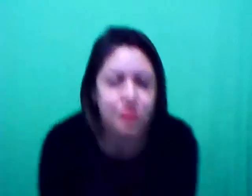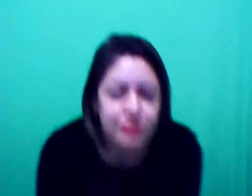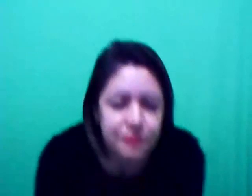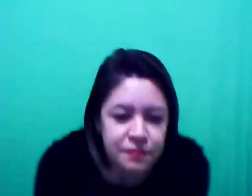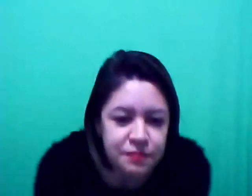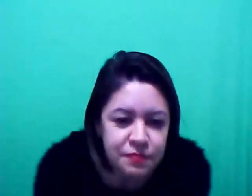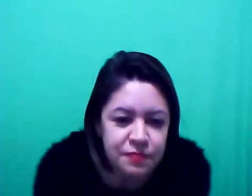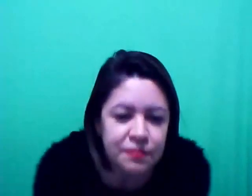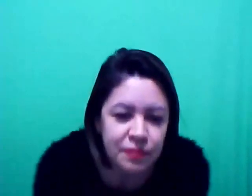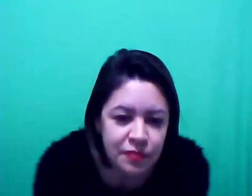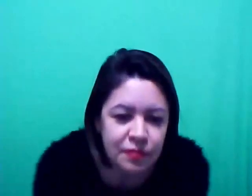bom aprender. Eu gosto.